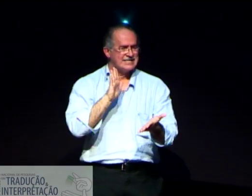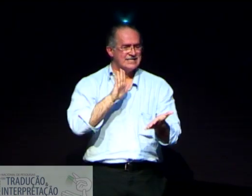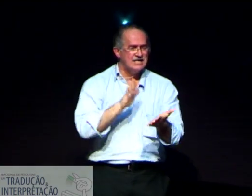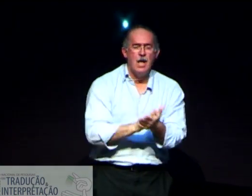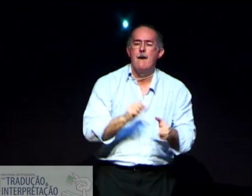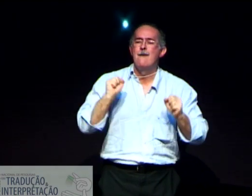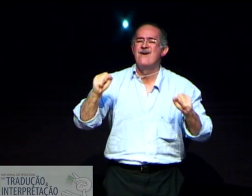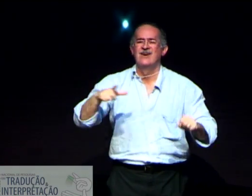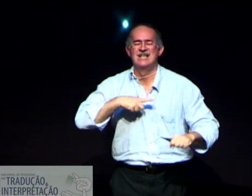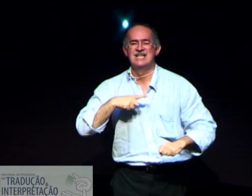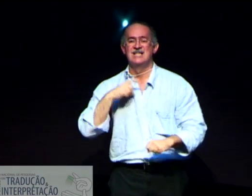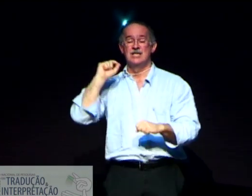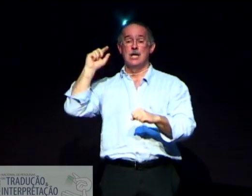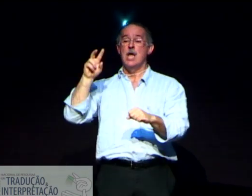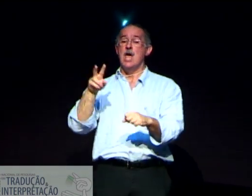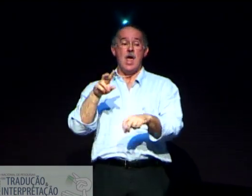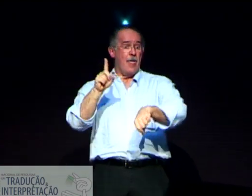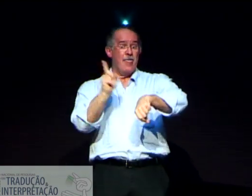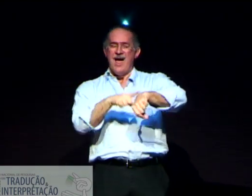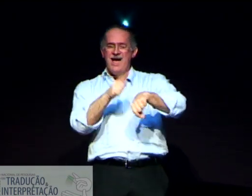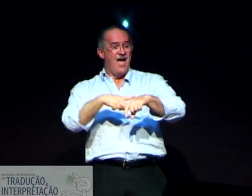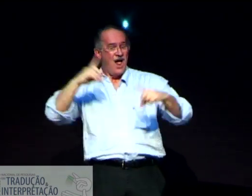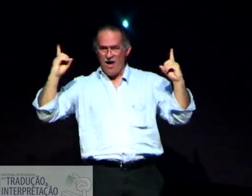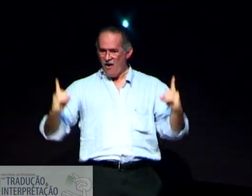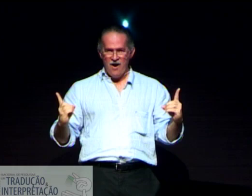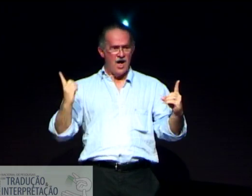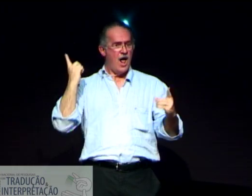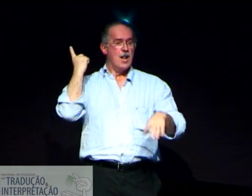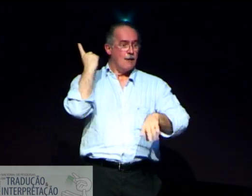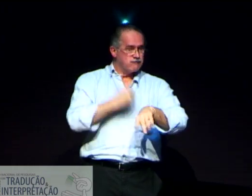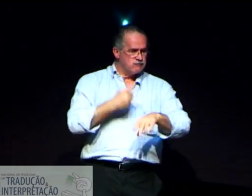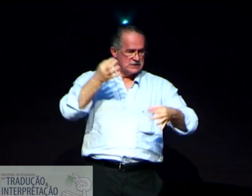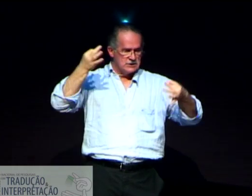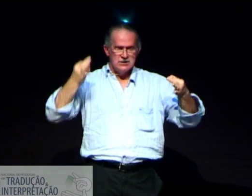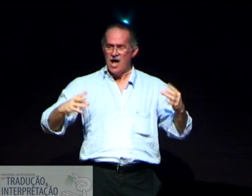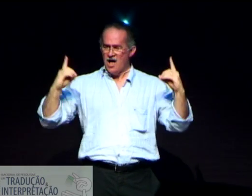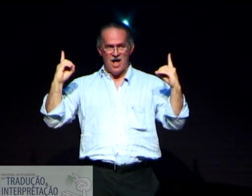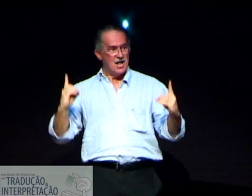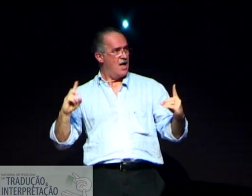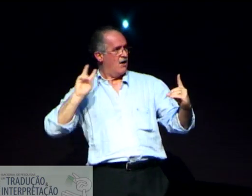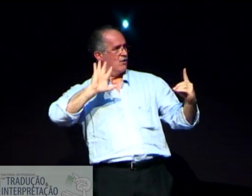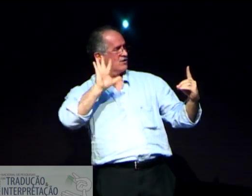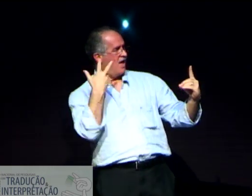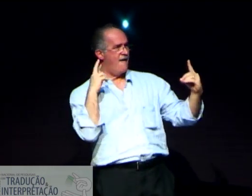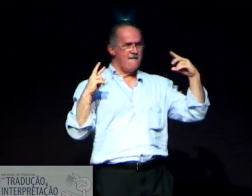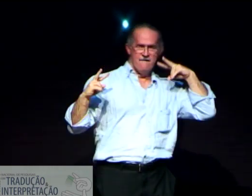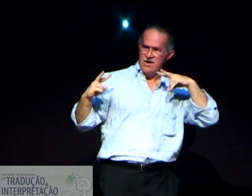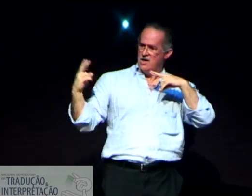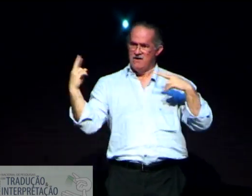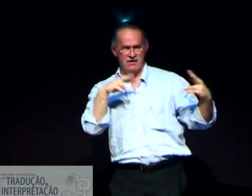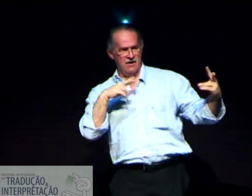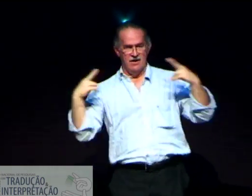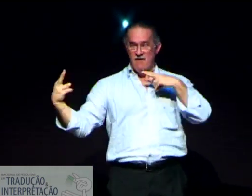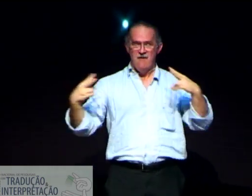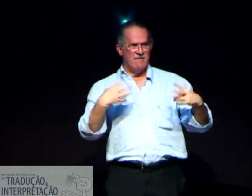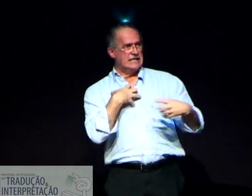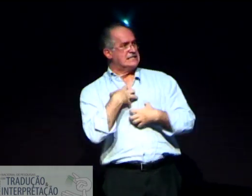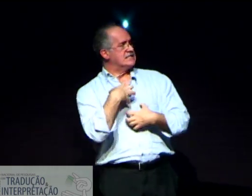o intérprete, uma pessoa, precisa refletir durante a interpretação, através